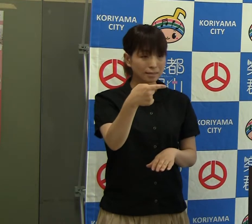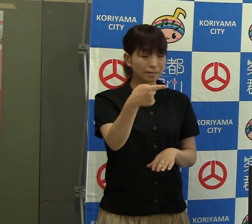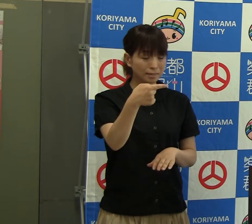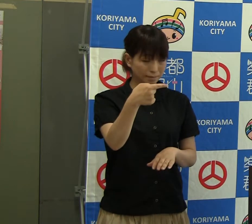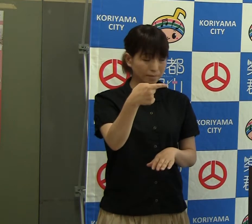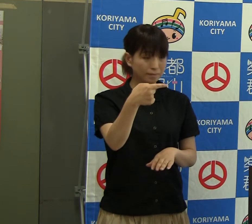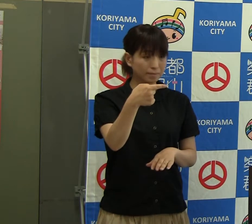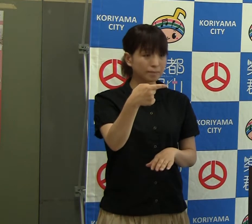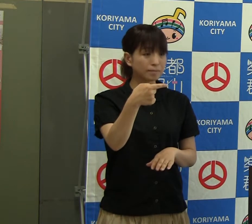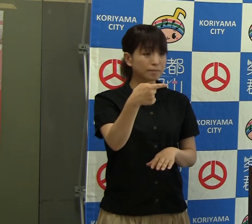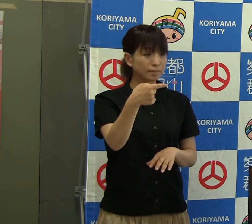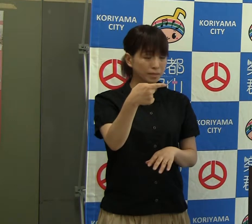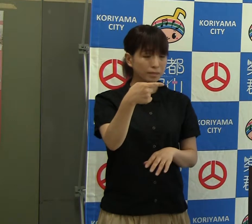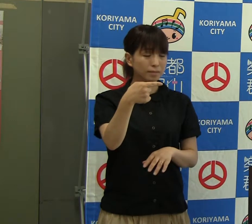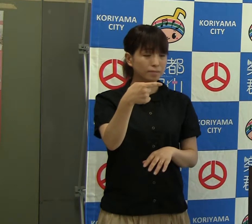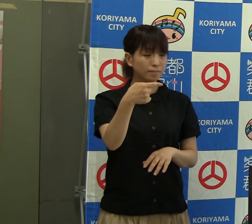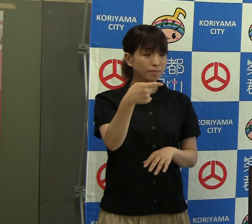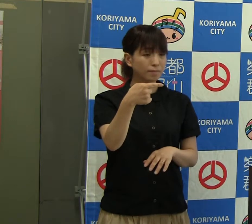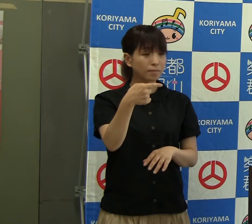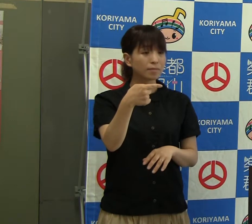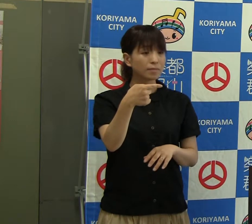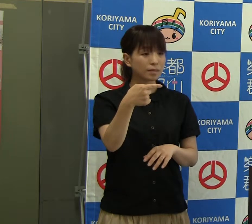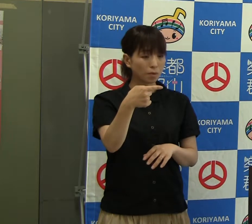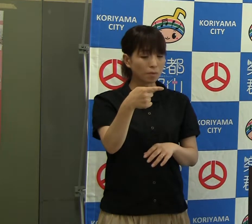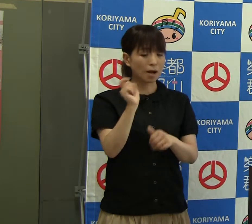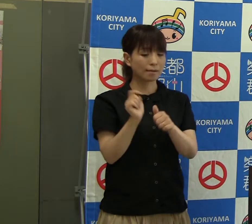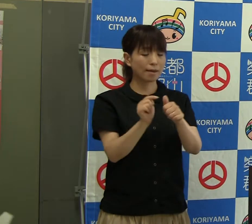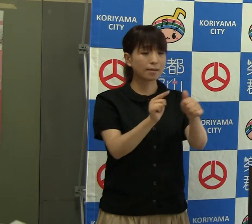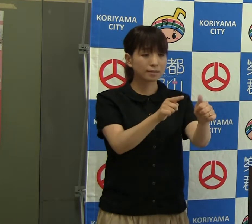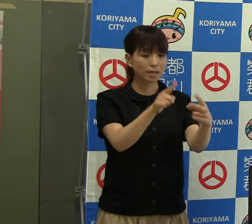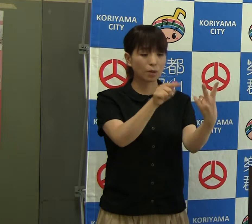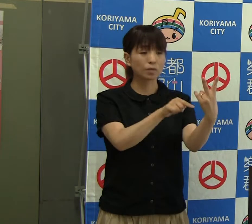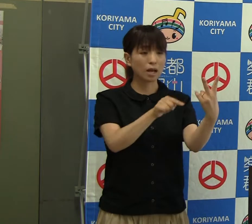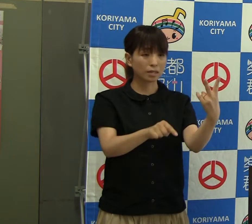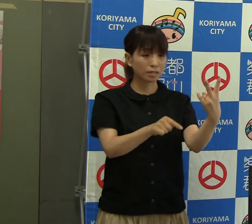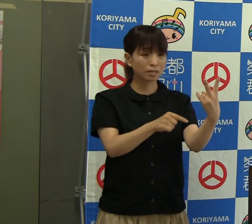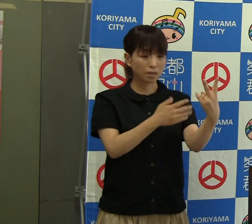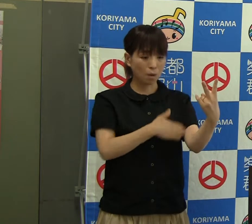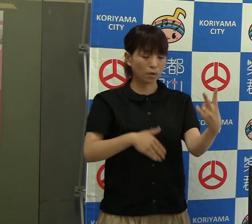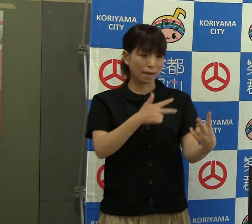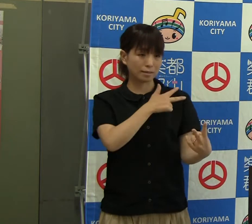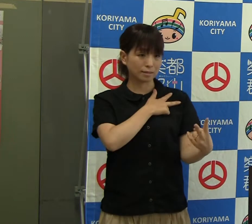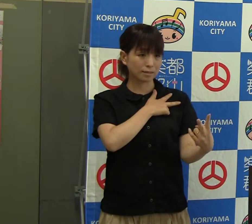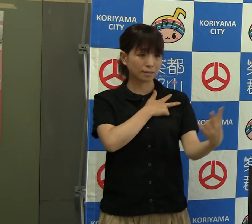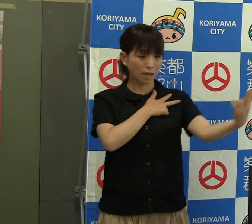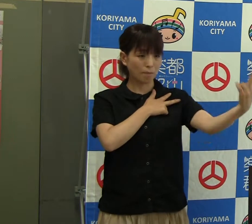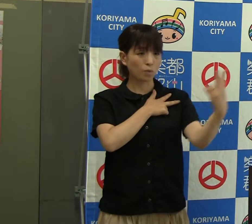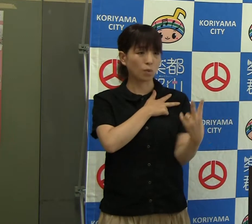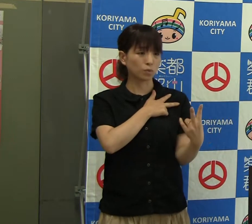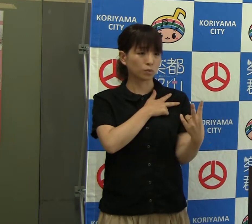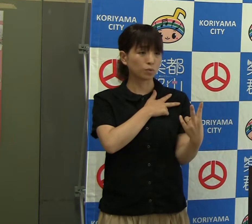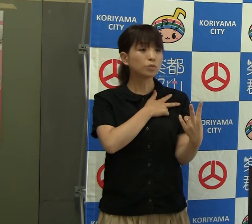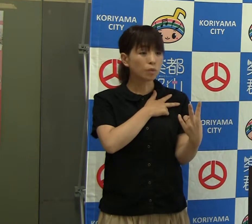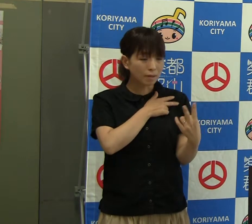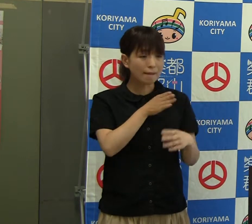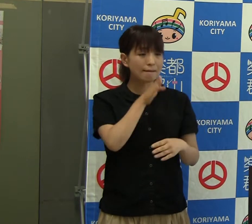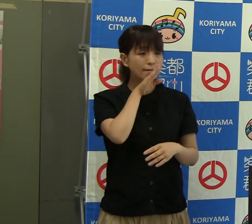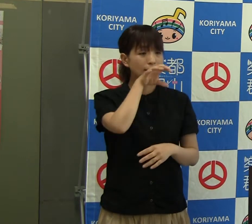で行ってました2人の職員保健師さん戻っておられますので、現地の模様